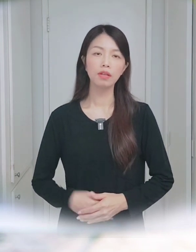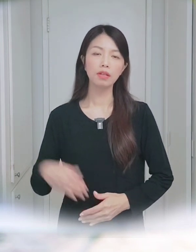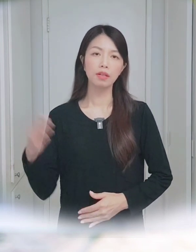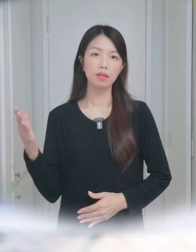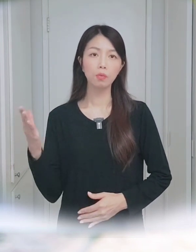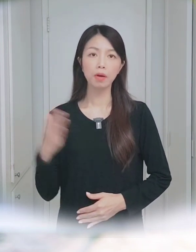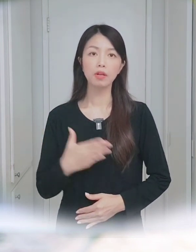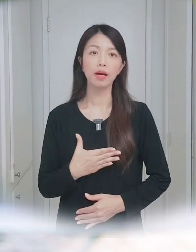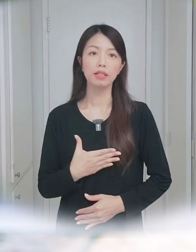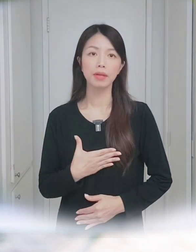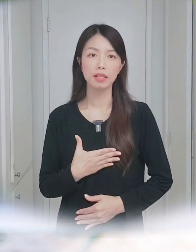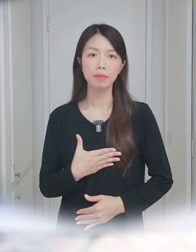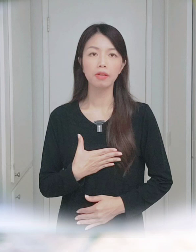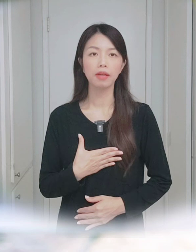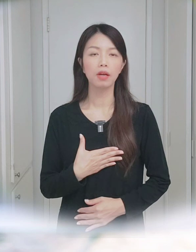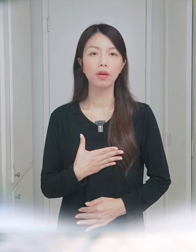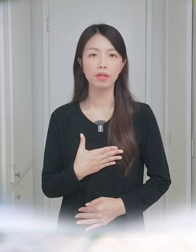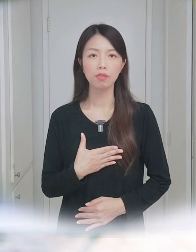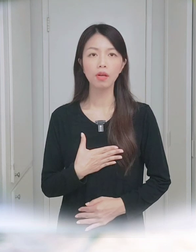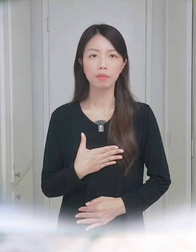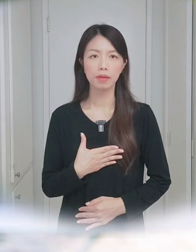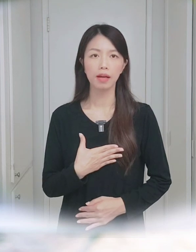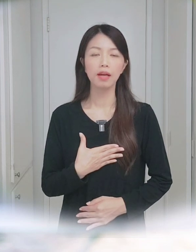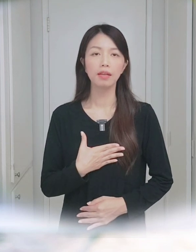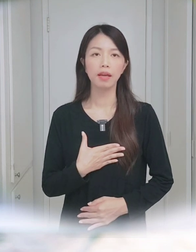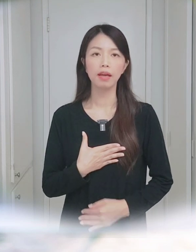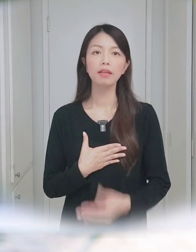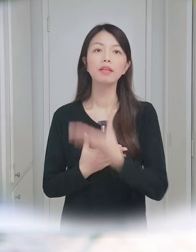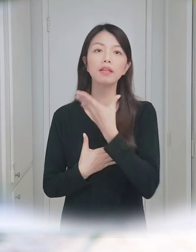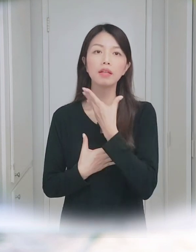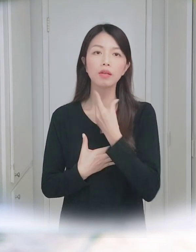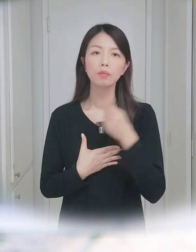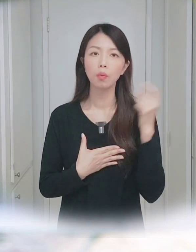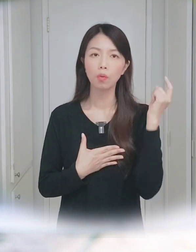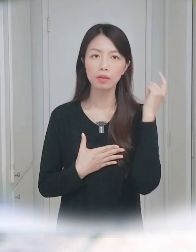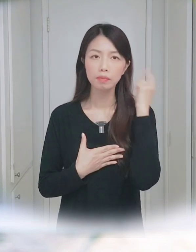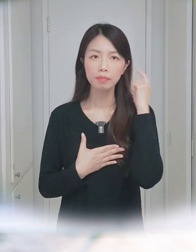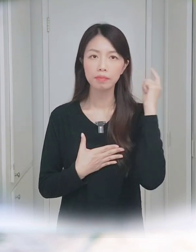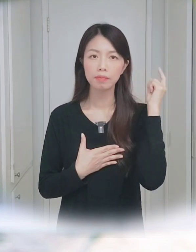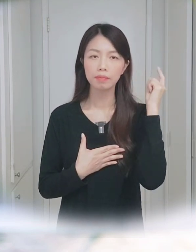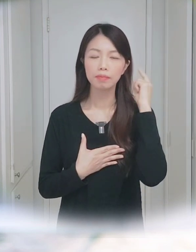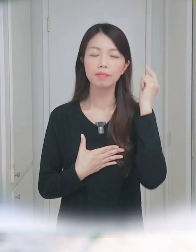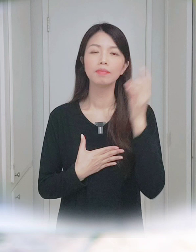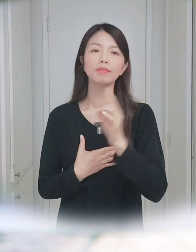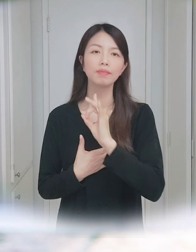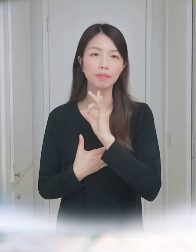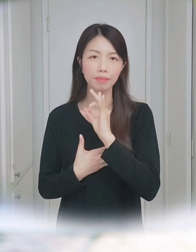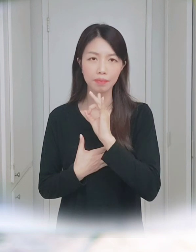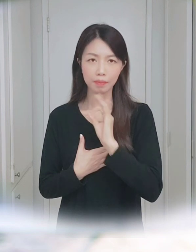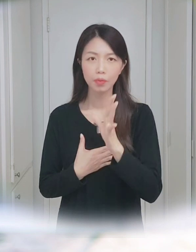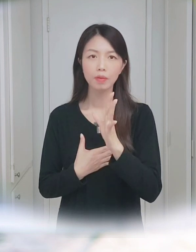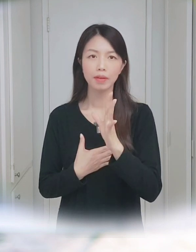뜻의 수어는 손 펴서 가슴에 대시면 나라고 하는 뜻의 수어가 됩니다. 내겐 복음